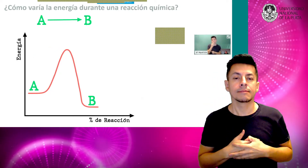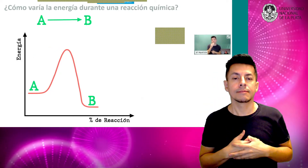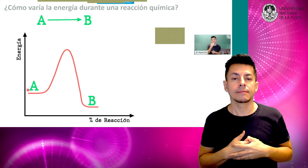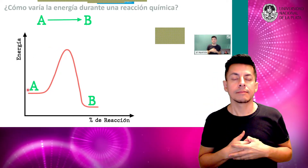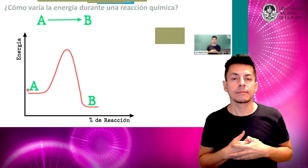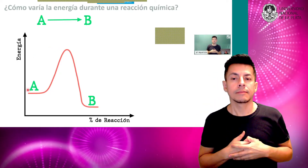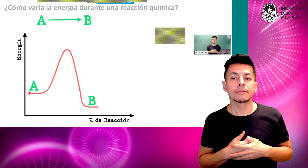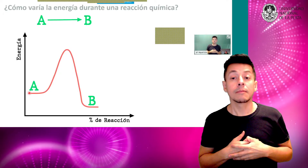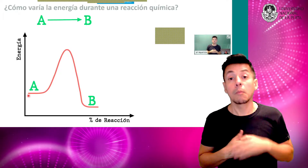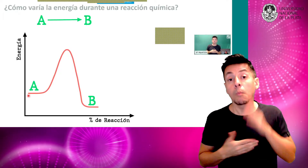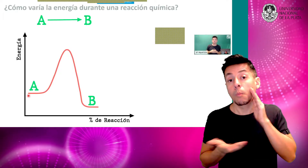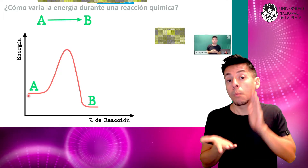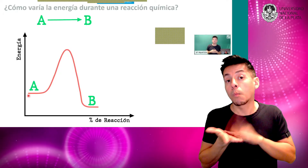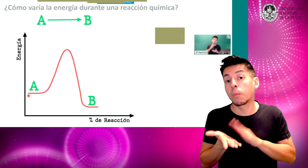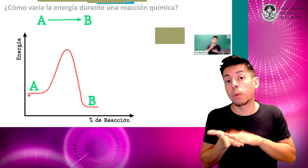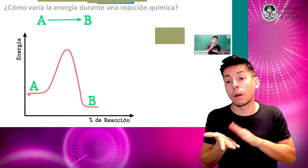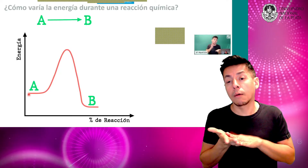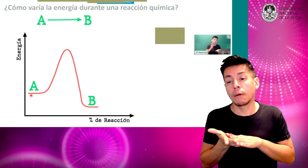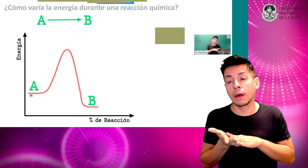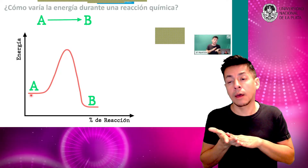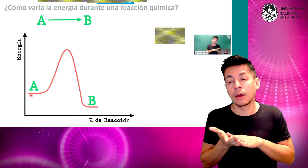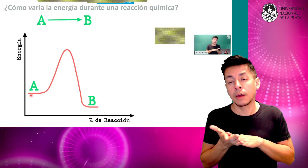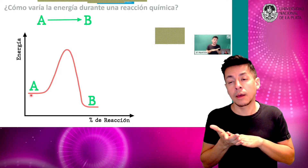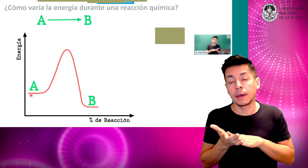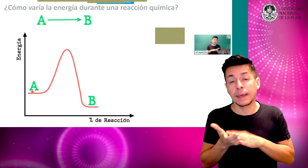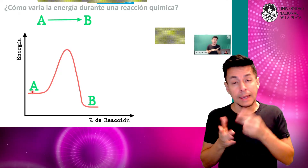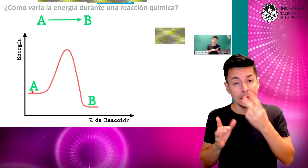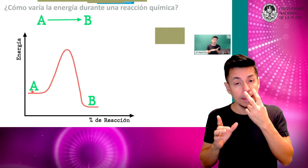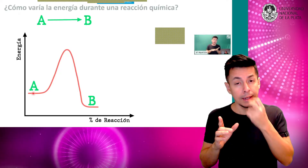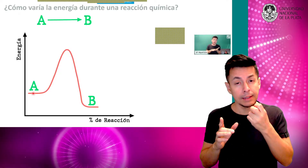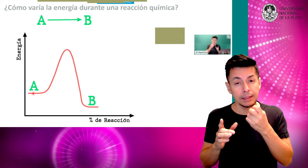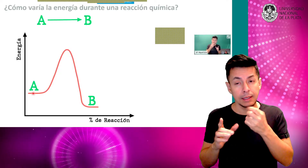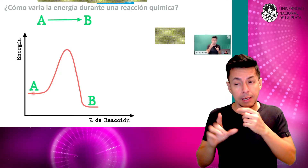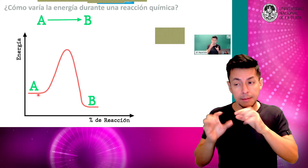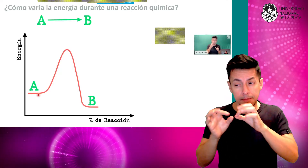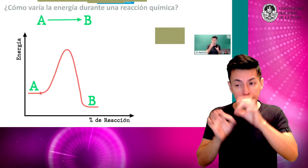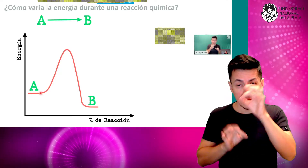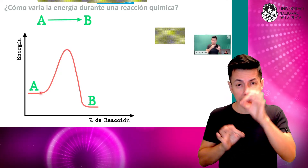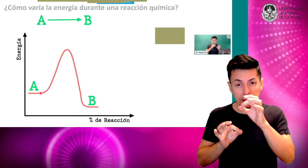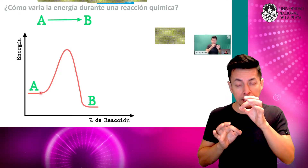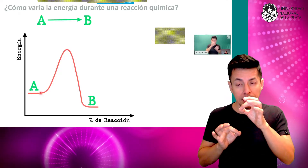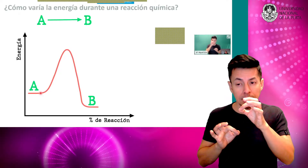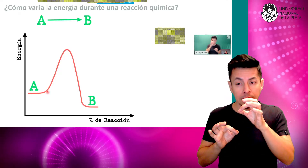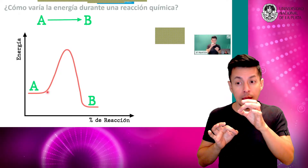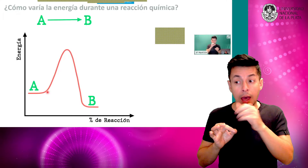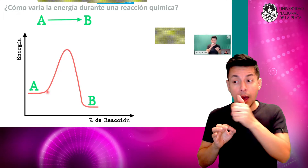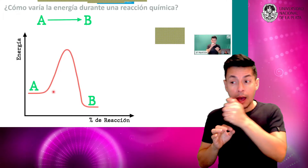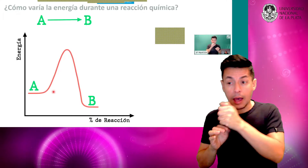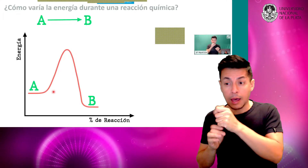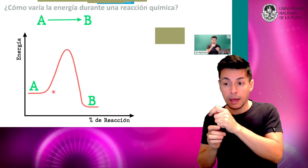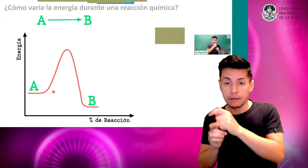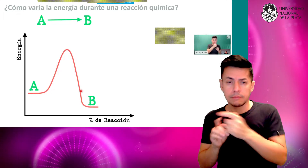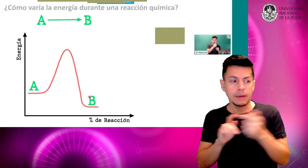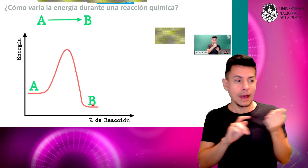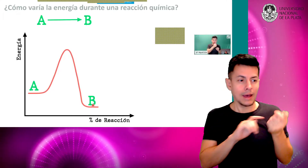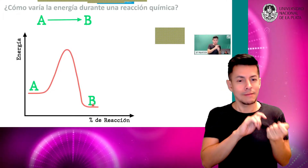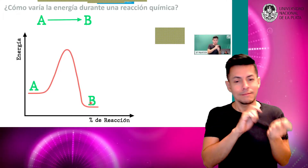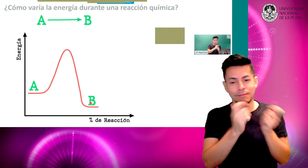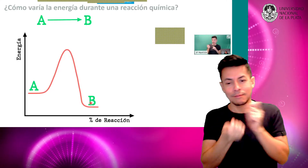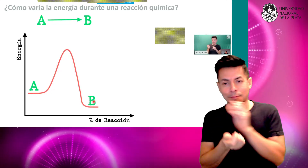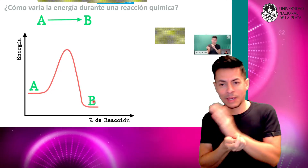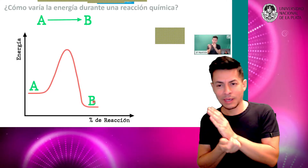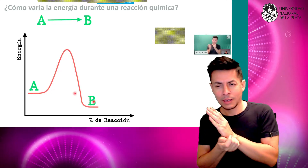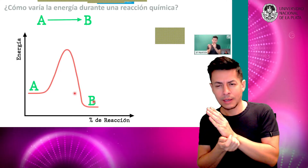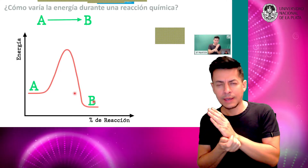Y hago el experimento de ir midiendo la energía a medida que A se va transformando paso a paso en